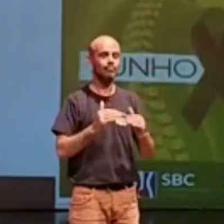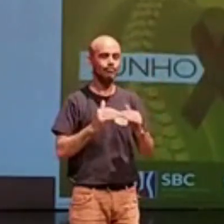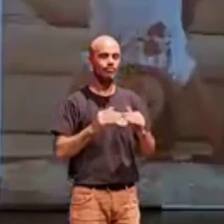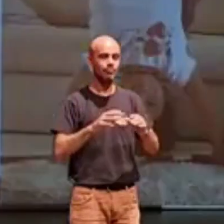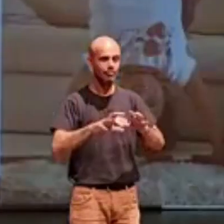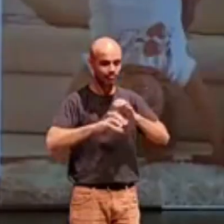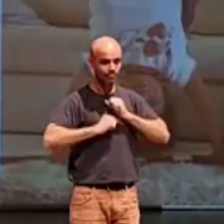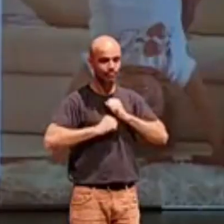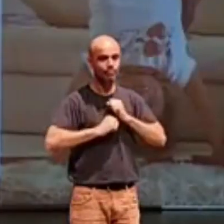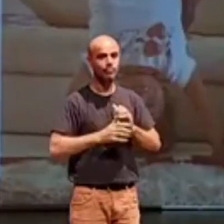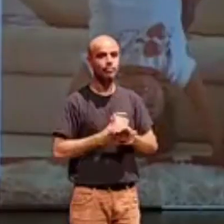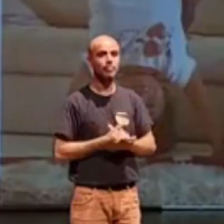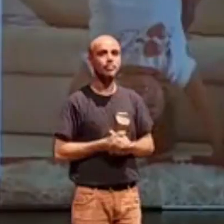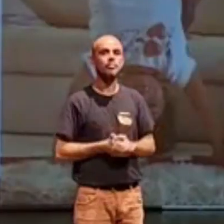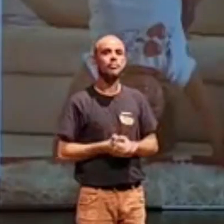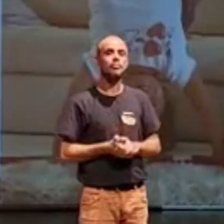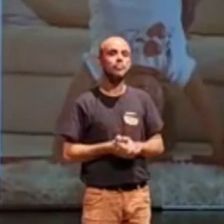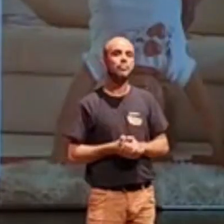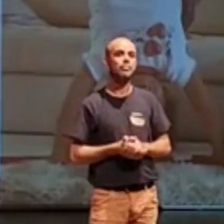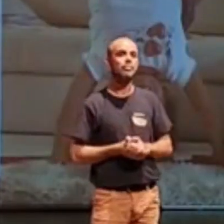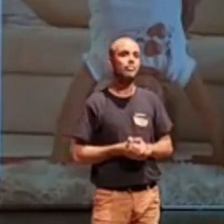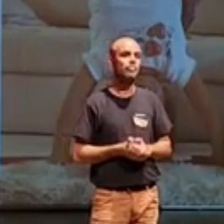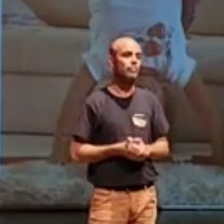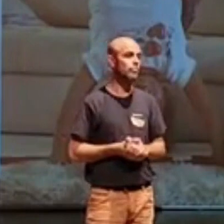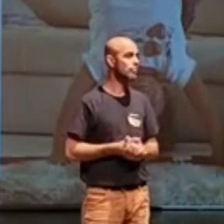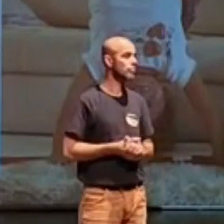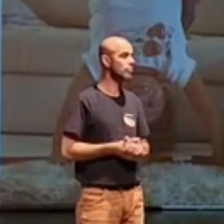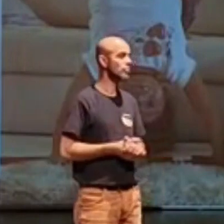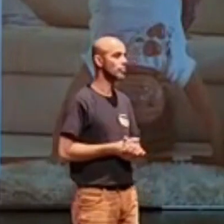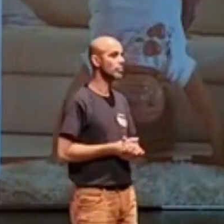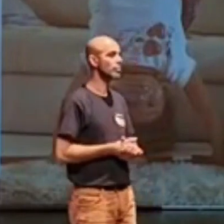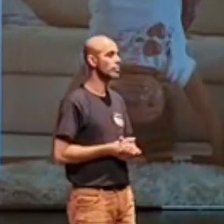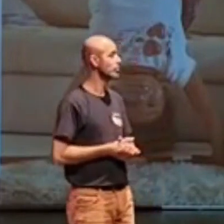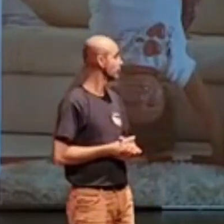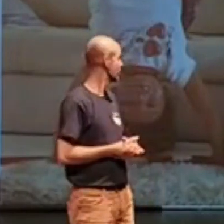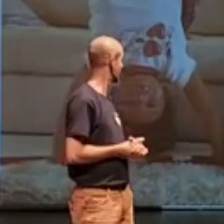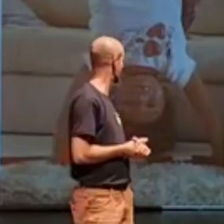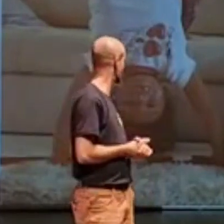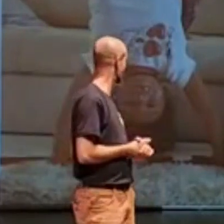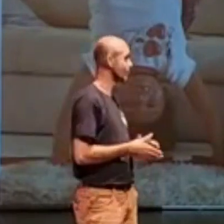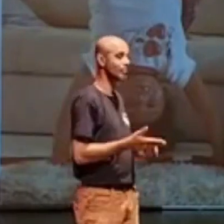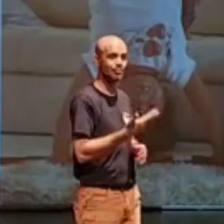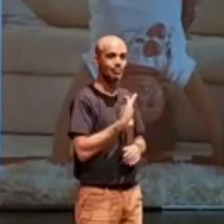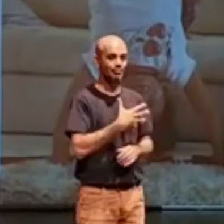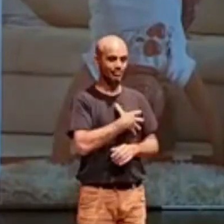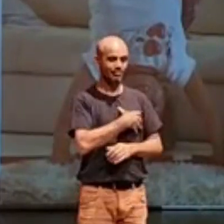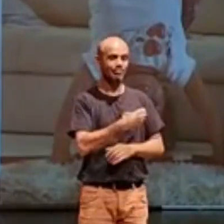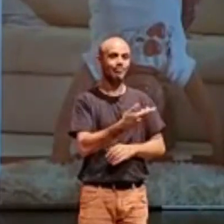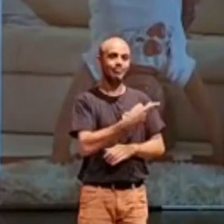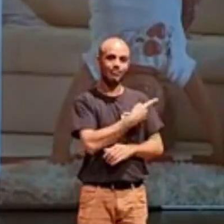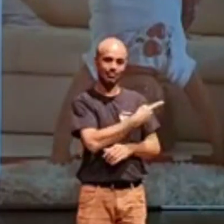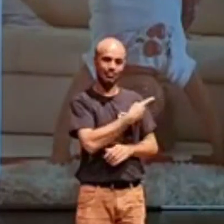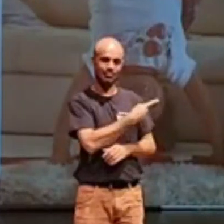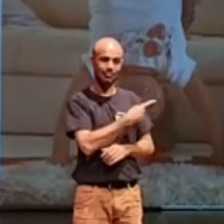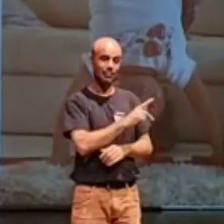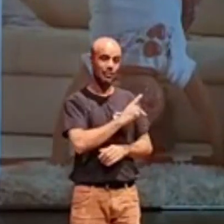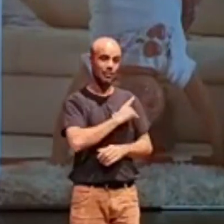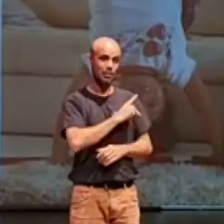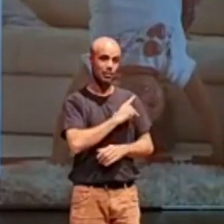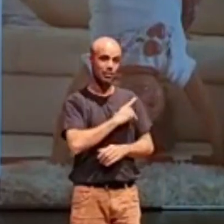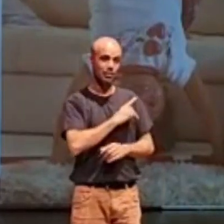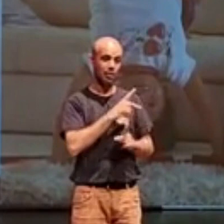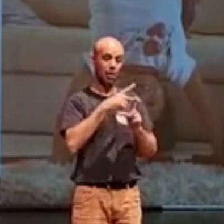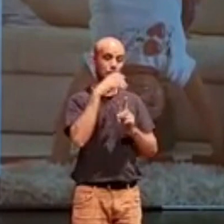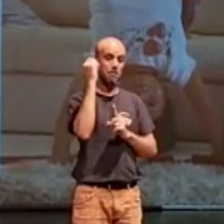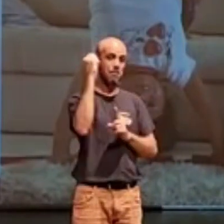sobrepostas. Esses aqui são meus dois gafanhotos, o campeão ali, o palmeirense. Eu queria simplesmente mostrar para vocês que